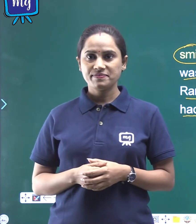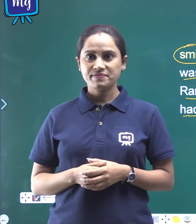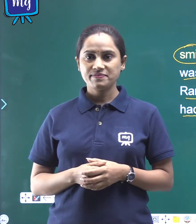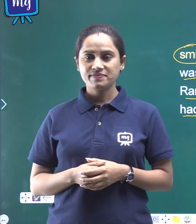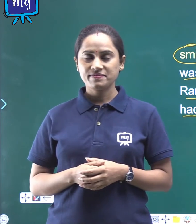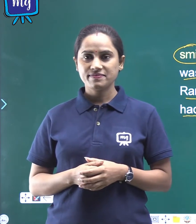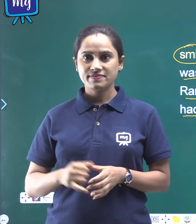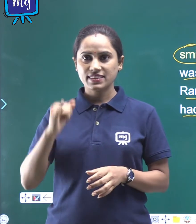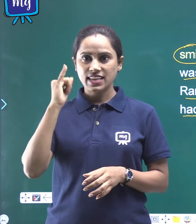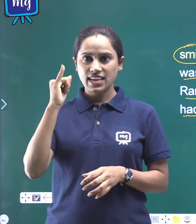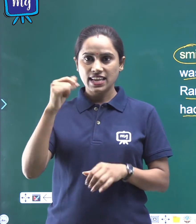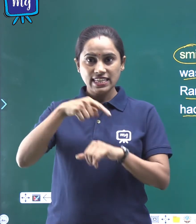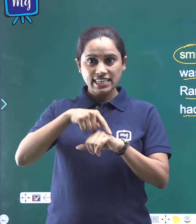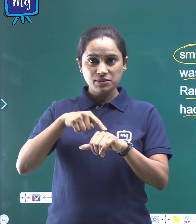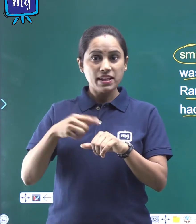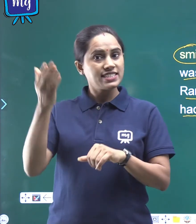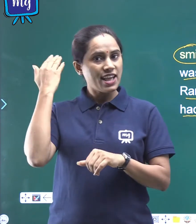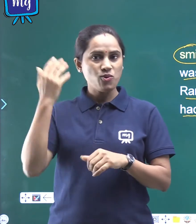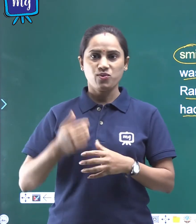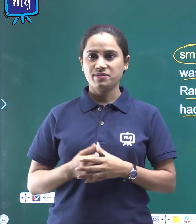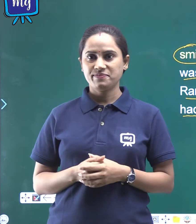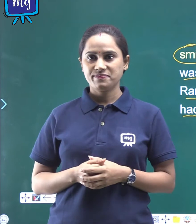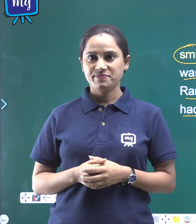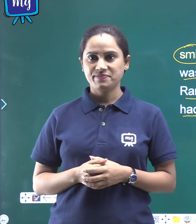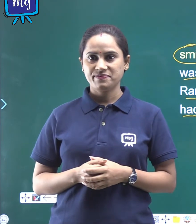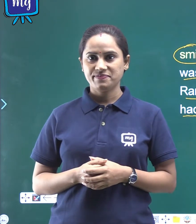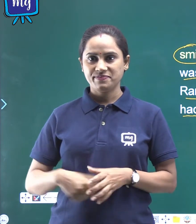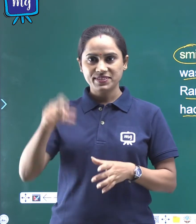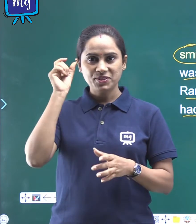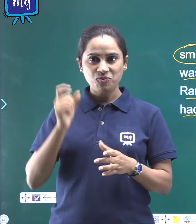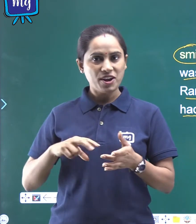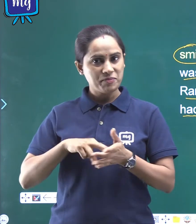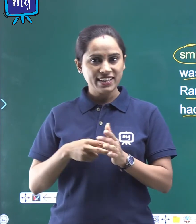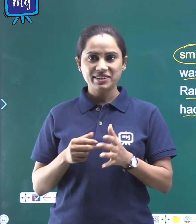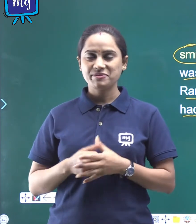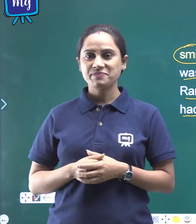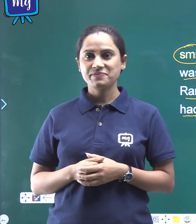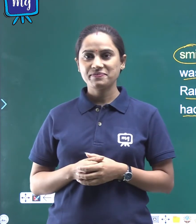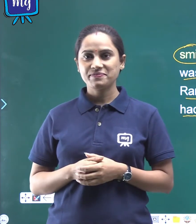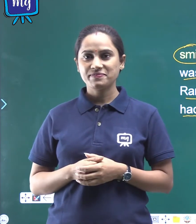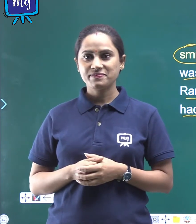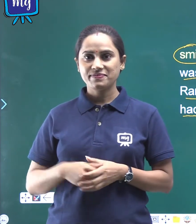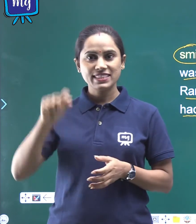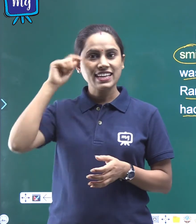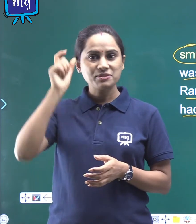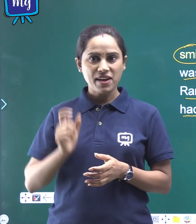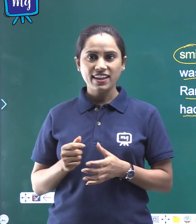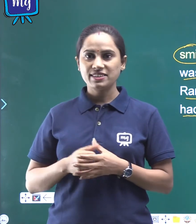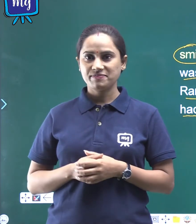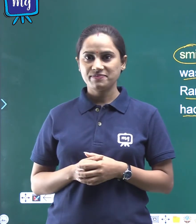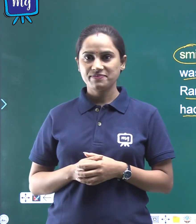6 months ago. Word meaning: स्माइल